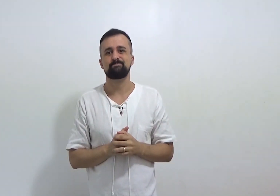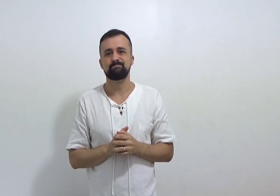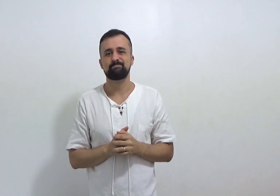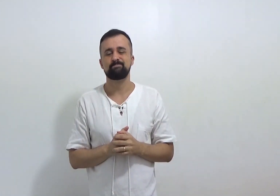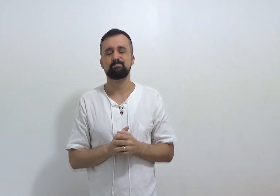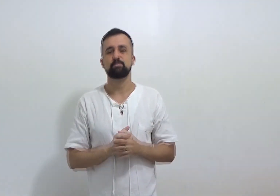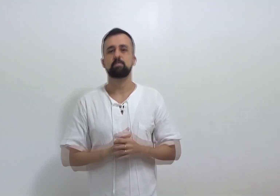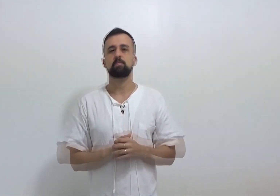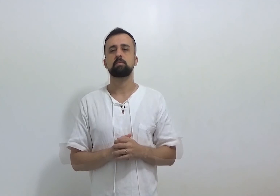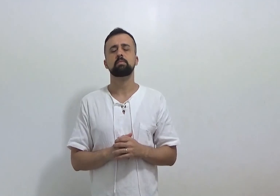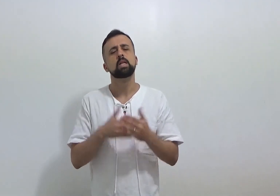indígenas.